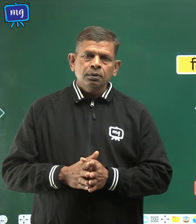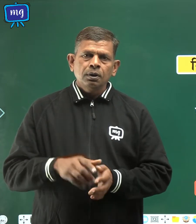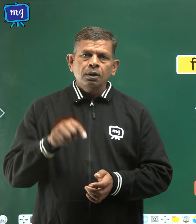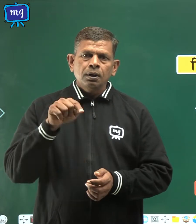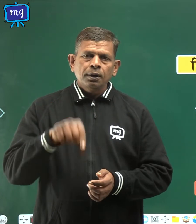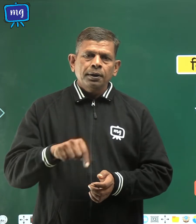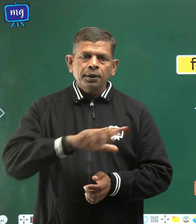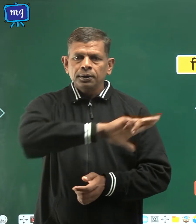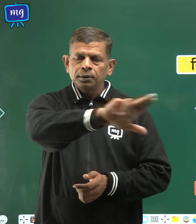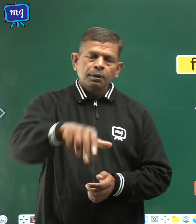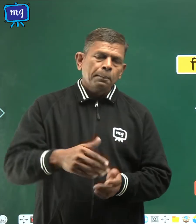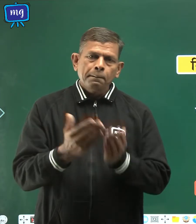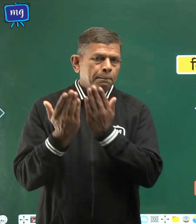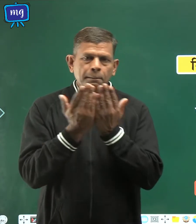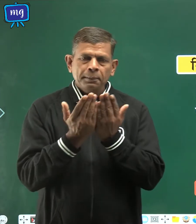आज हम पढ़ेंगे